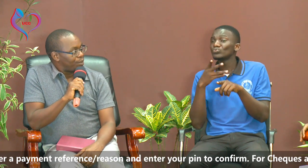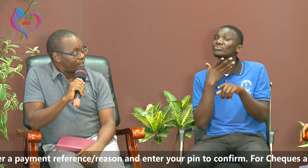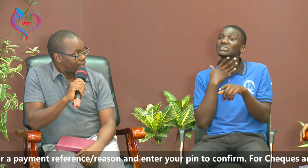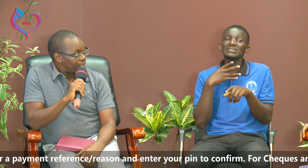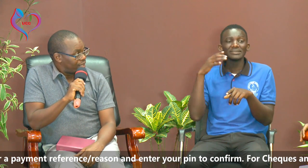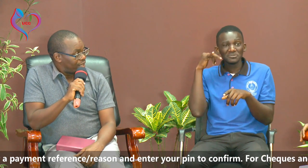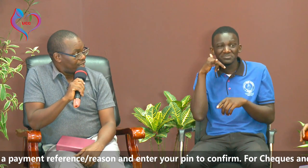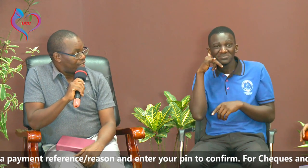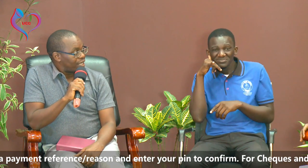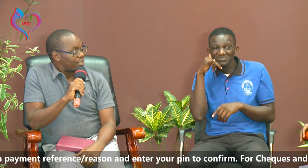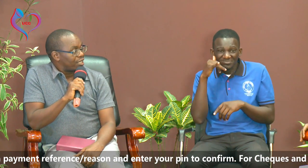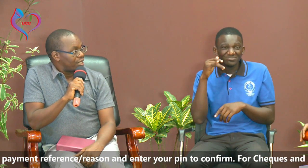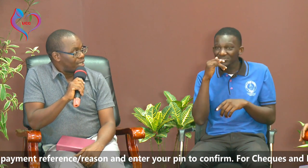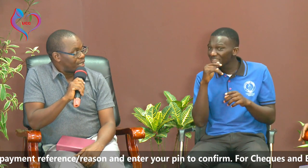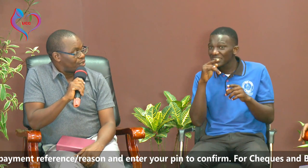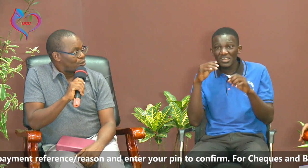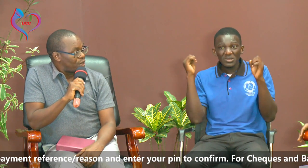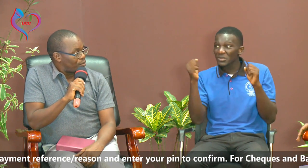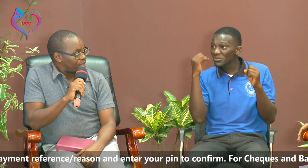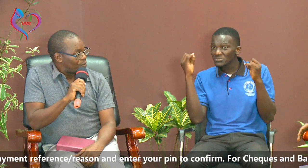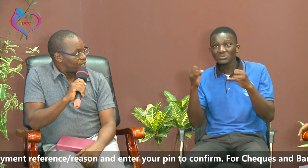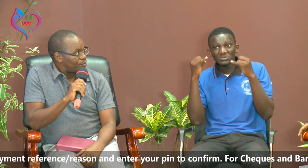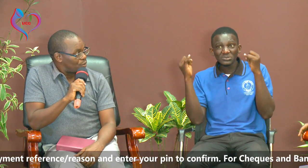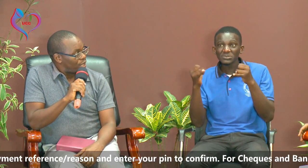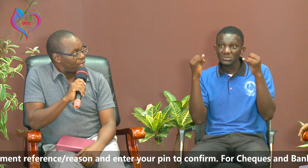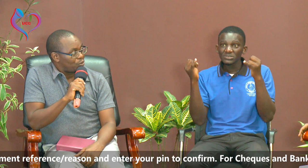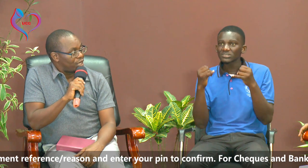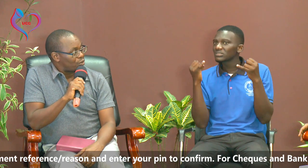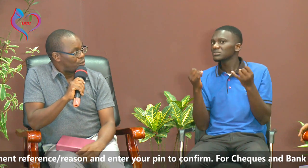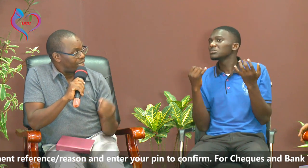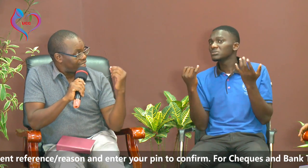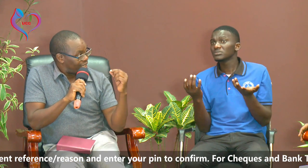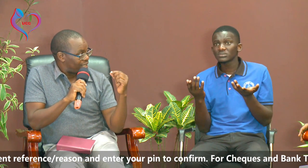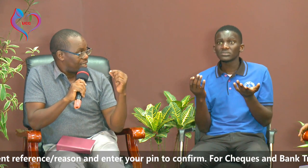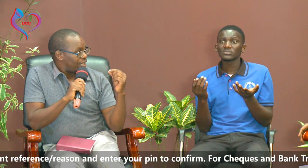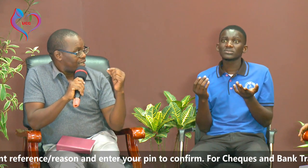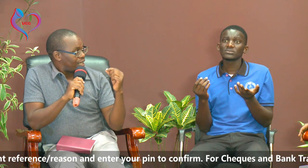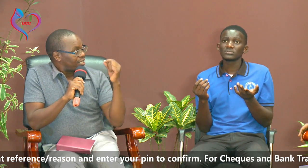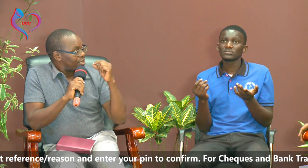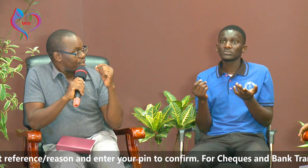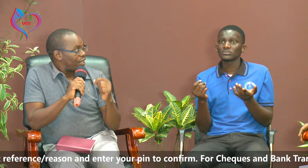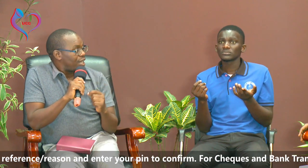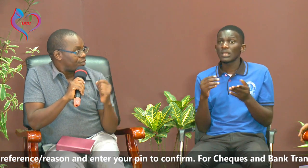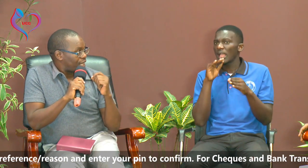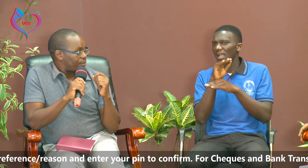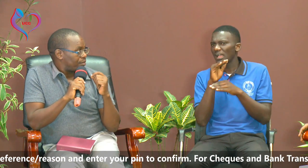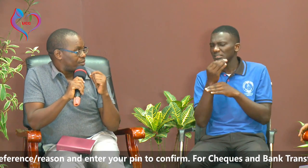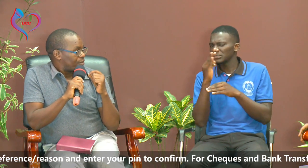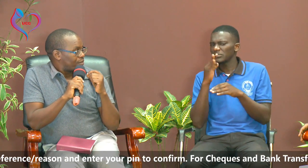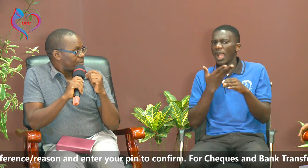bbiri. Nenga nategese nabye ngenda okukola mu saawa ezo ebbiri. Gwoyagala mwoyagala twogerere. Ask me if I have time. Okay.